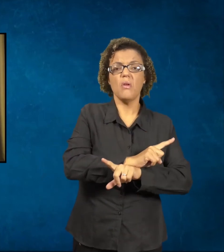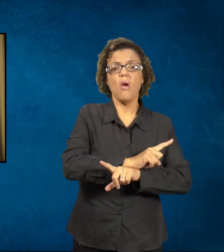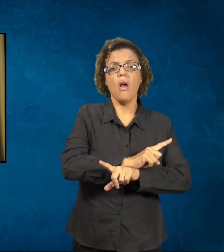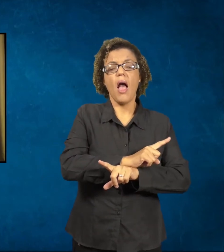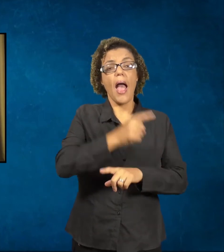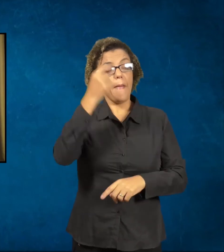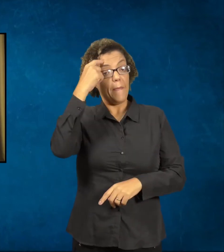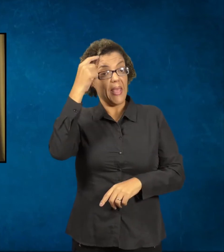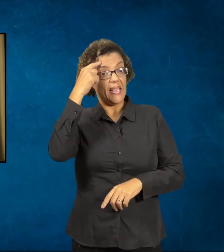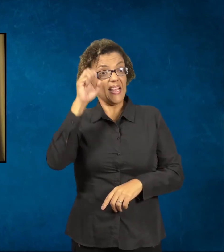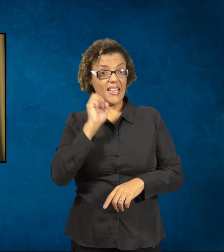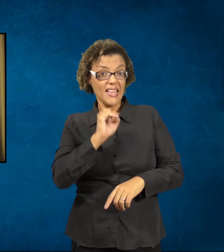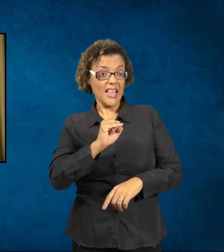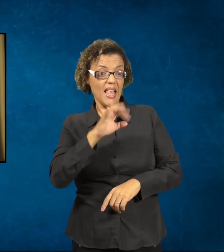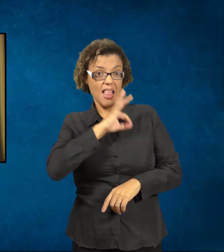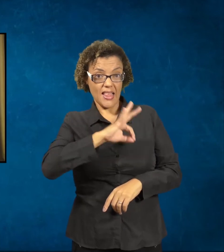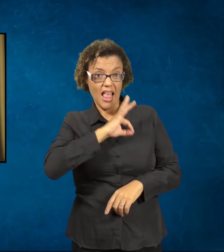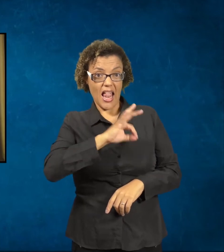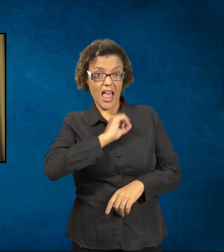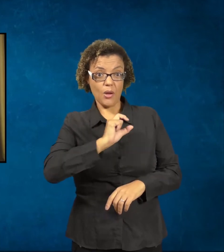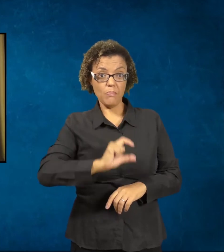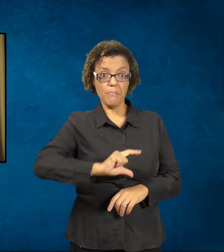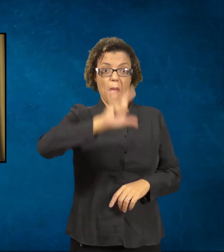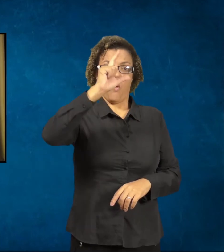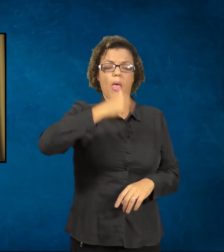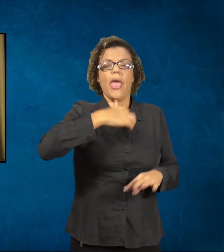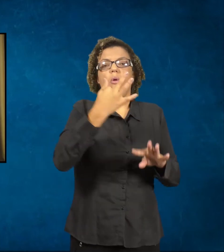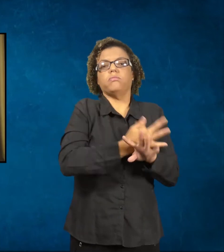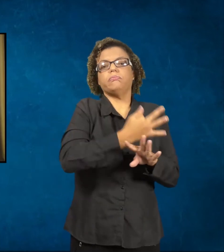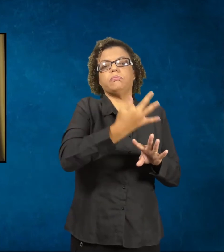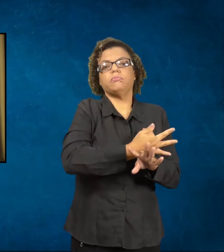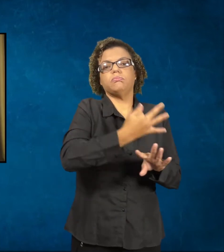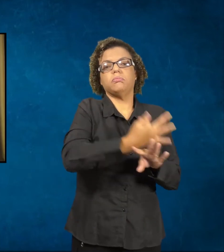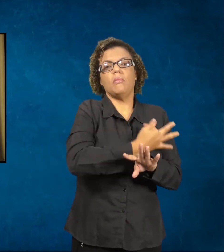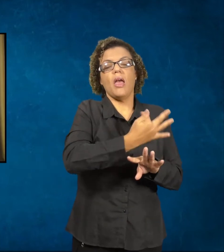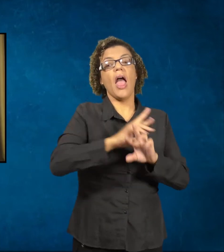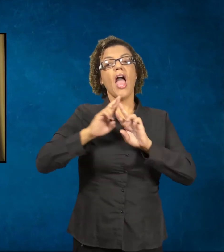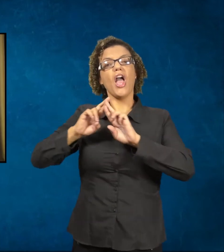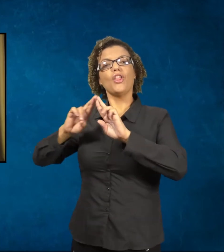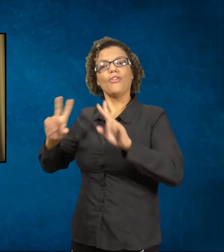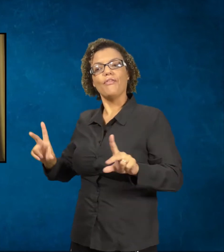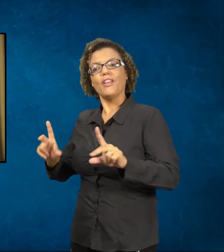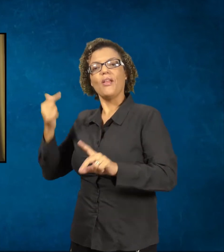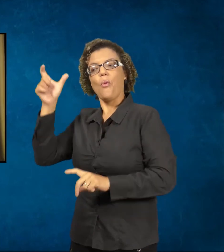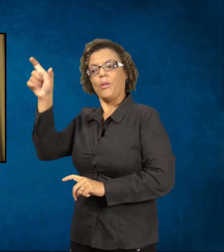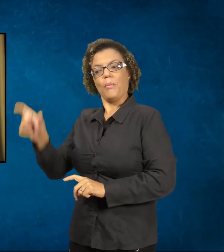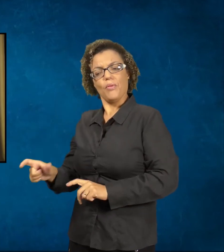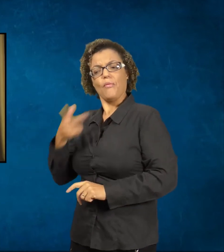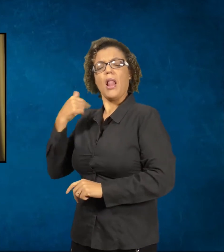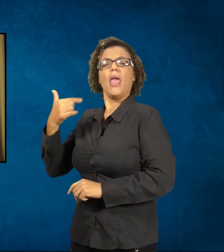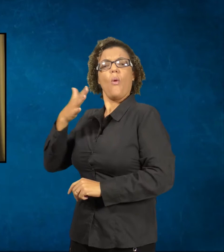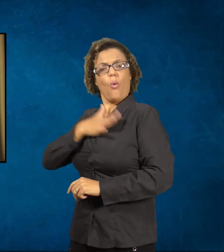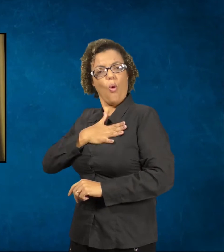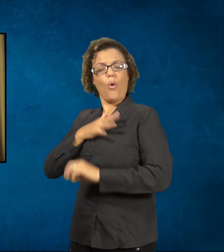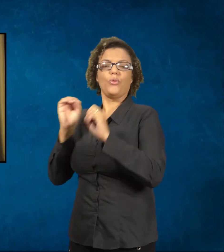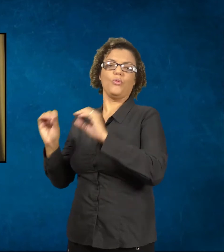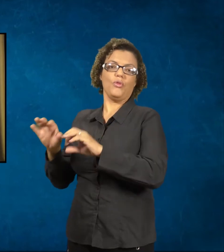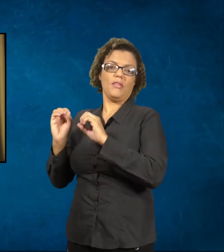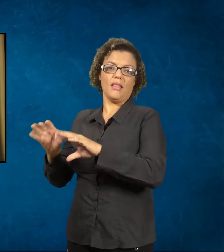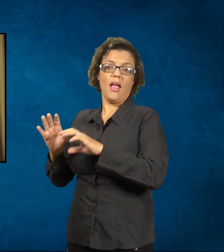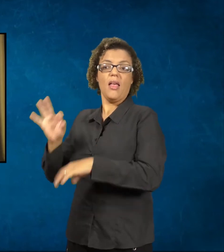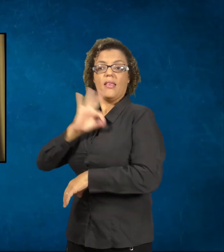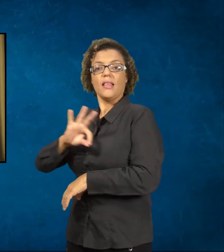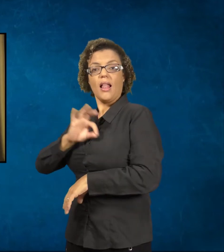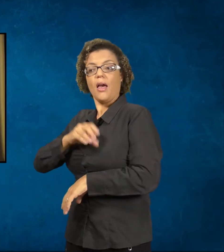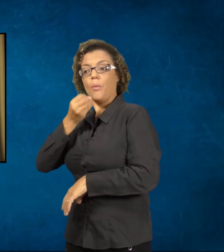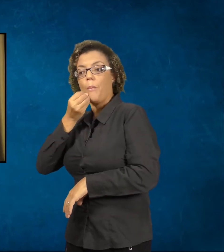tolero. É muito diferente de eu gosto de ensinar e bem ou mal remunerado, eu